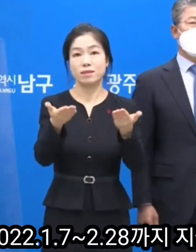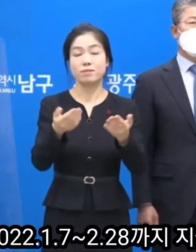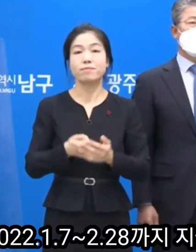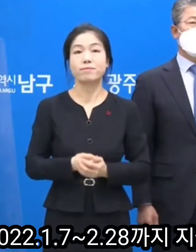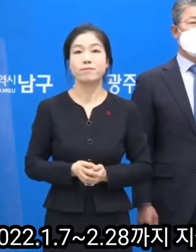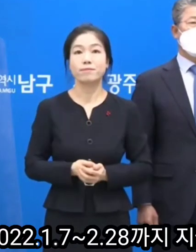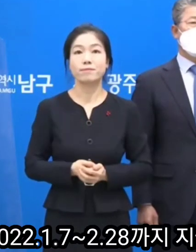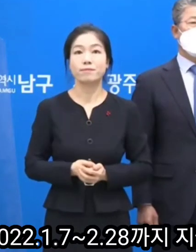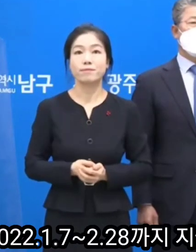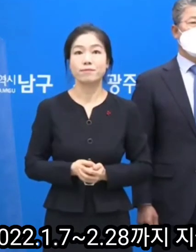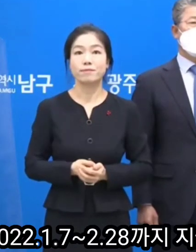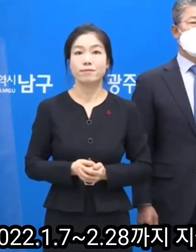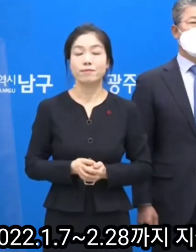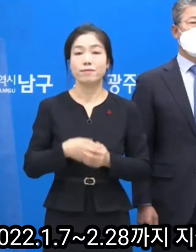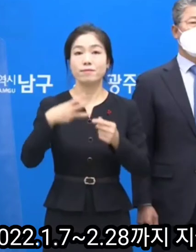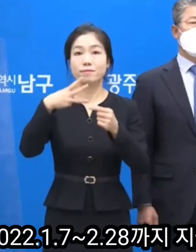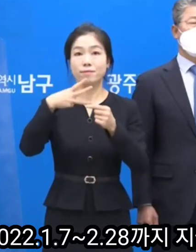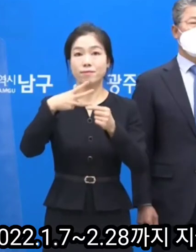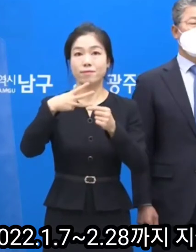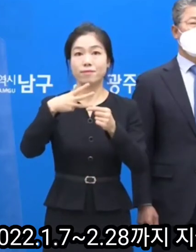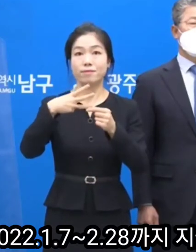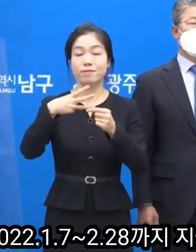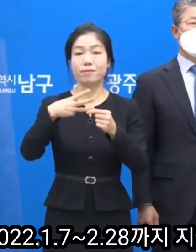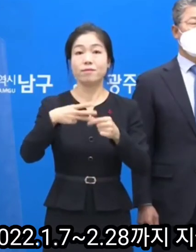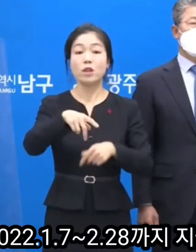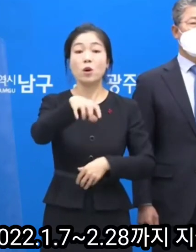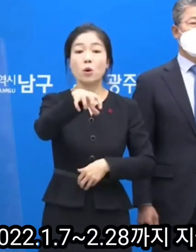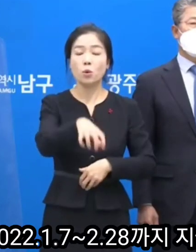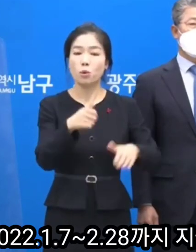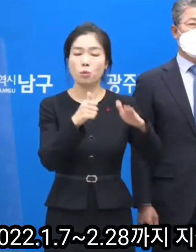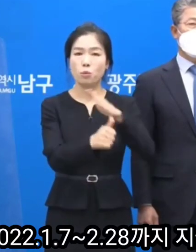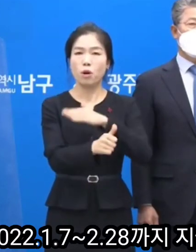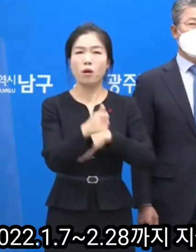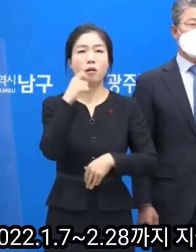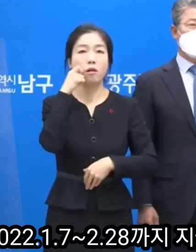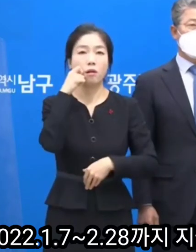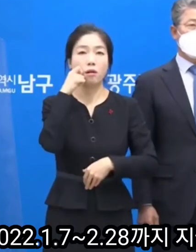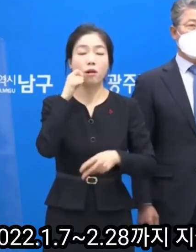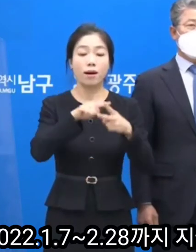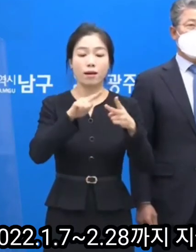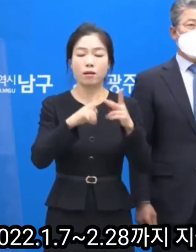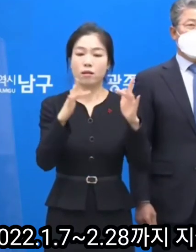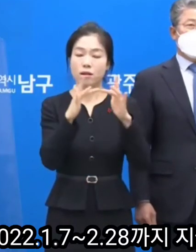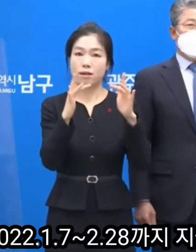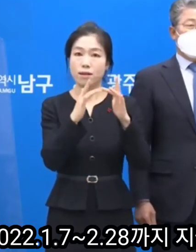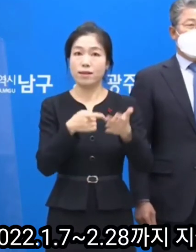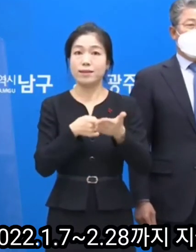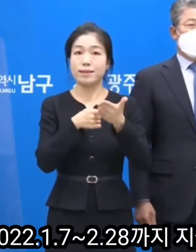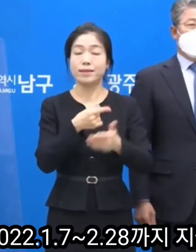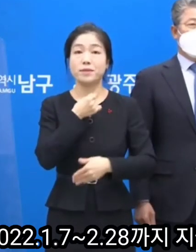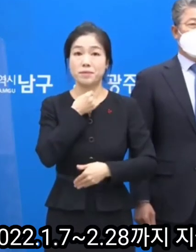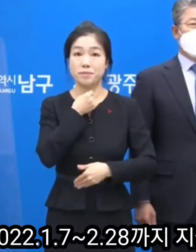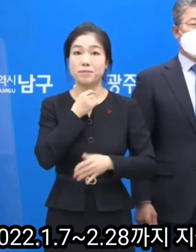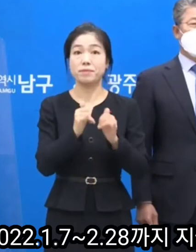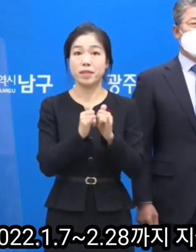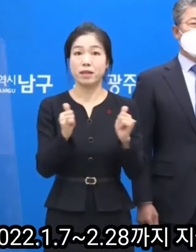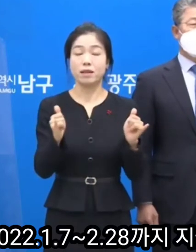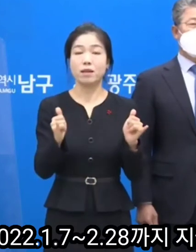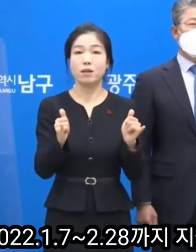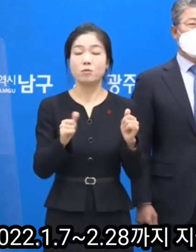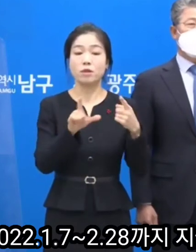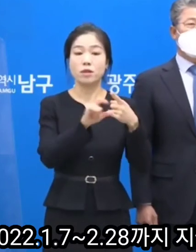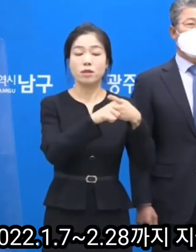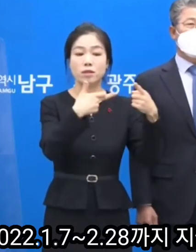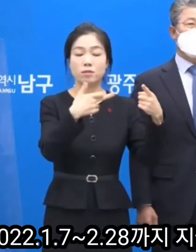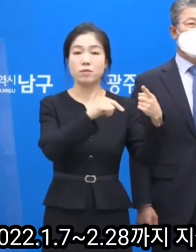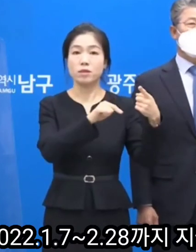지급해드립니다. 셋째, 현장 방문이 어렵거나 온라인으로 신청을 희망하시는 분은